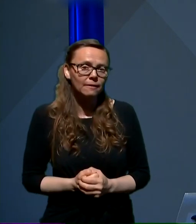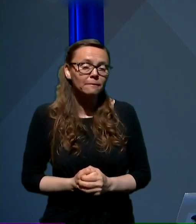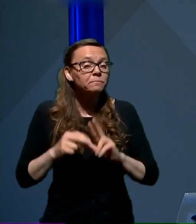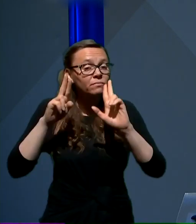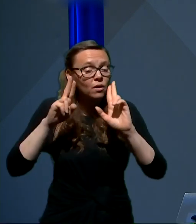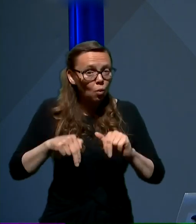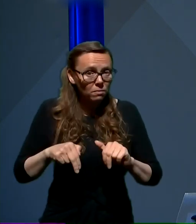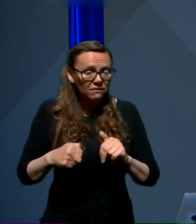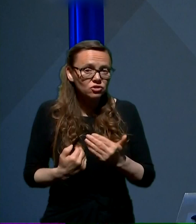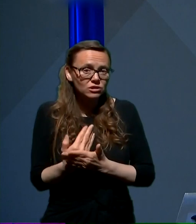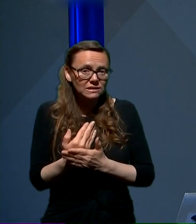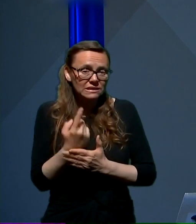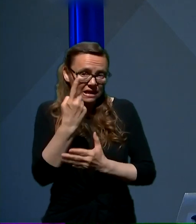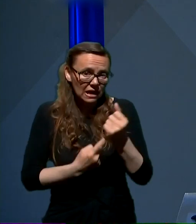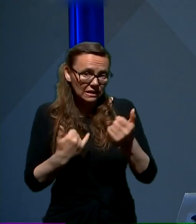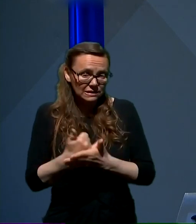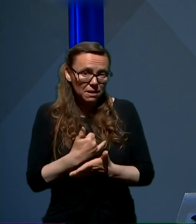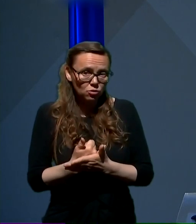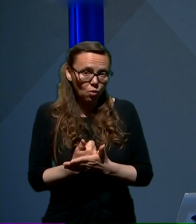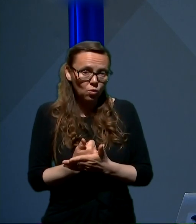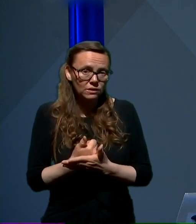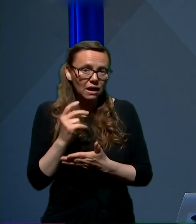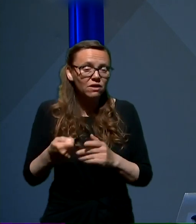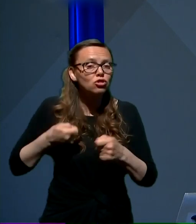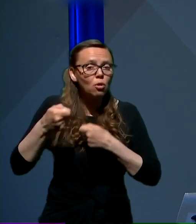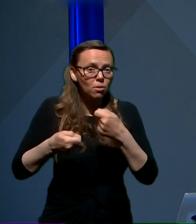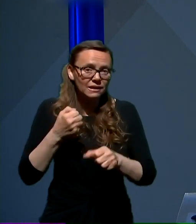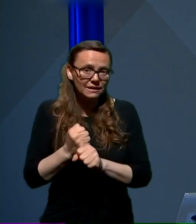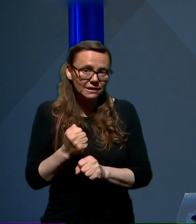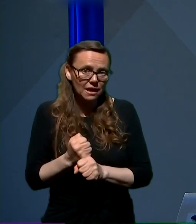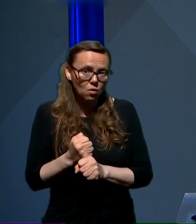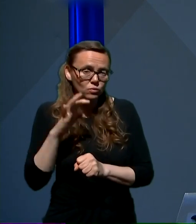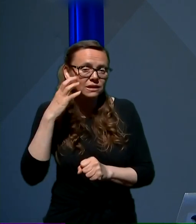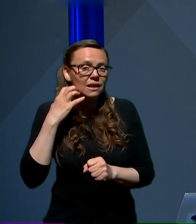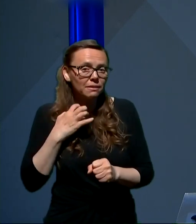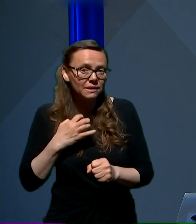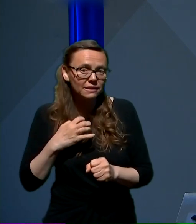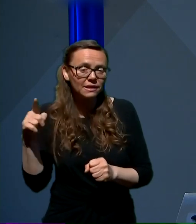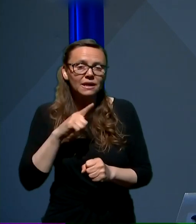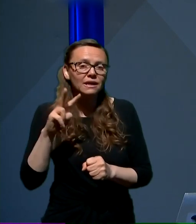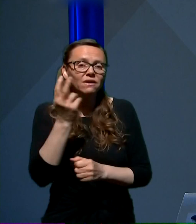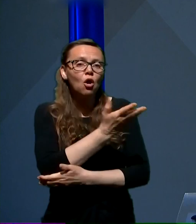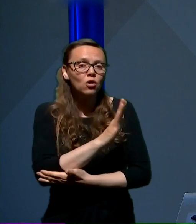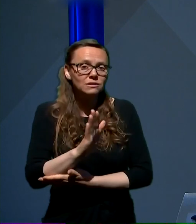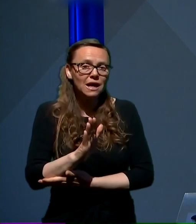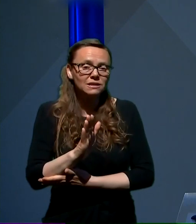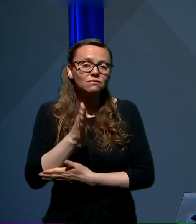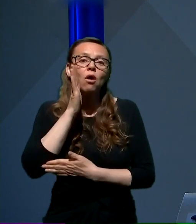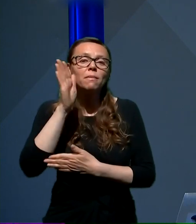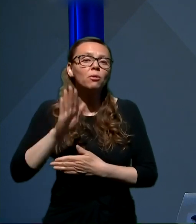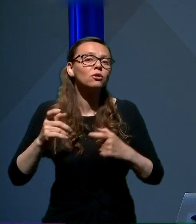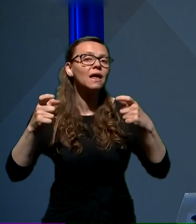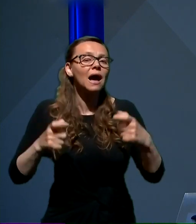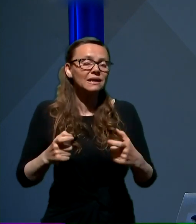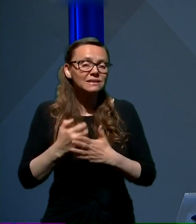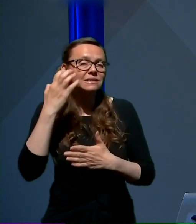Upravičenci za izpad dohodka v dopolnilnih dejavnostih na kmetiji in v gozdarstvu pa bojo na Agenciji